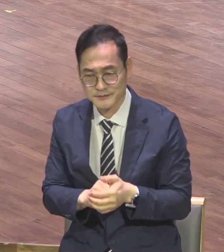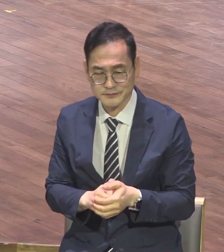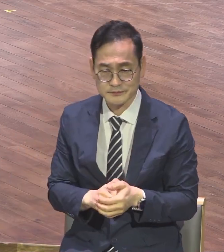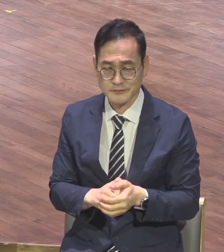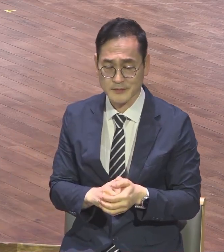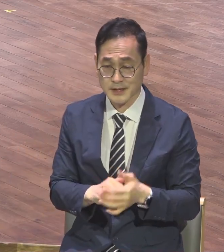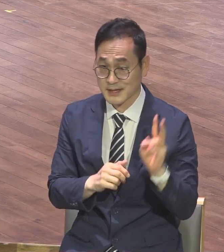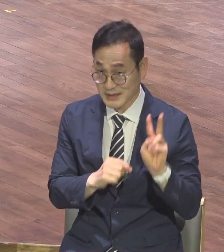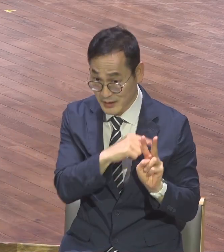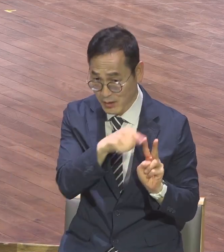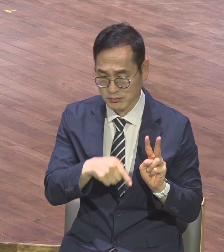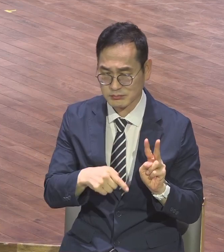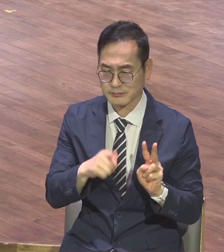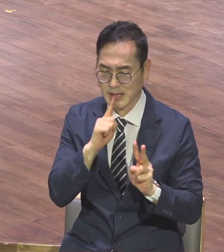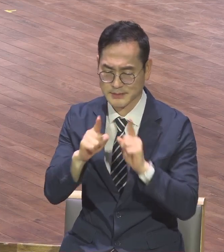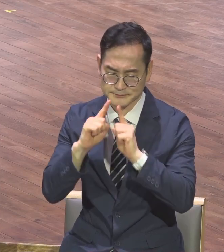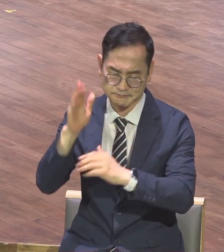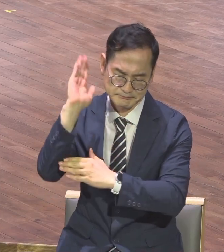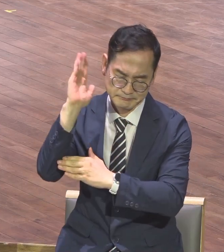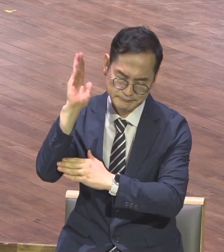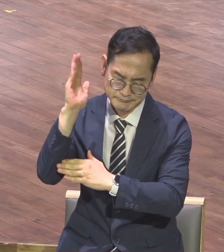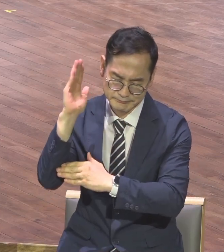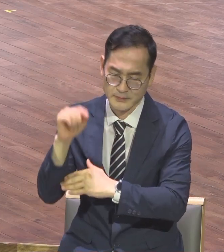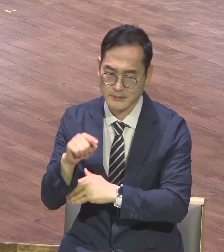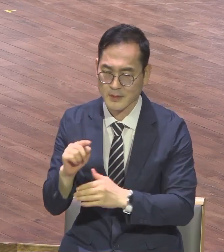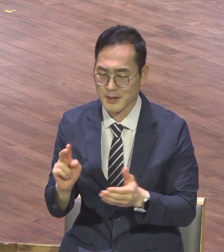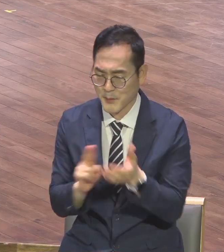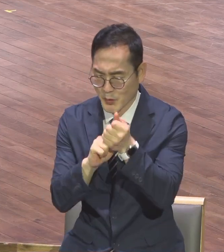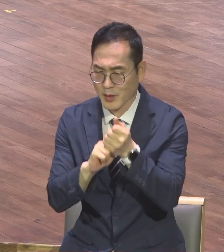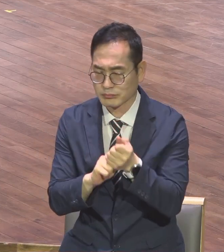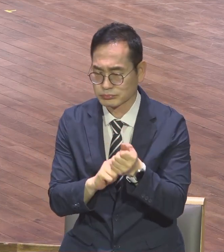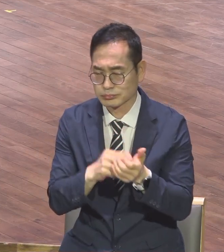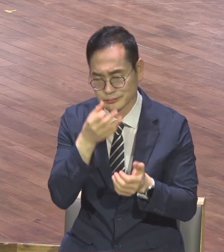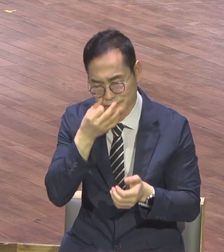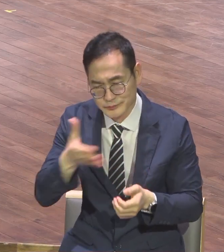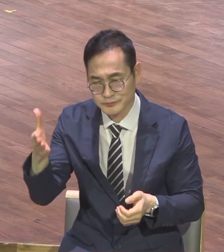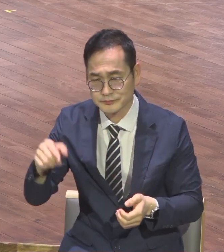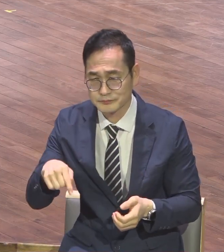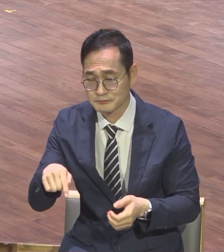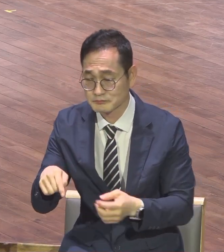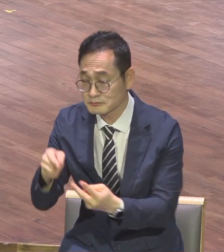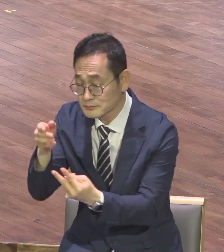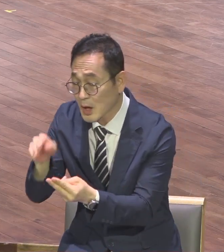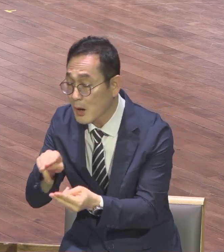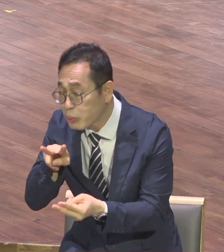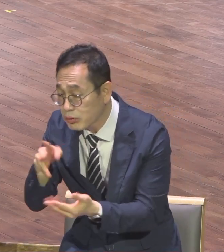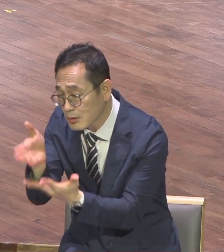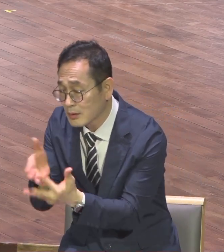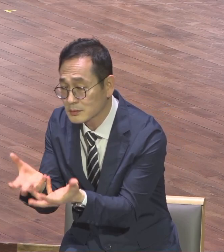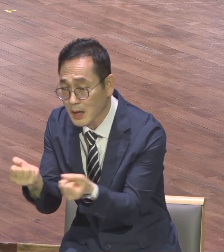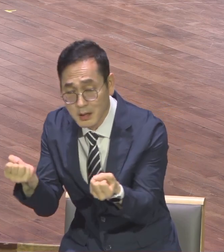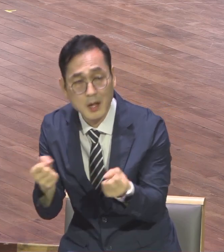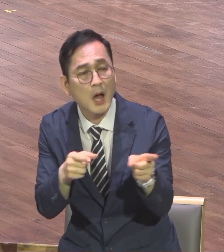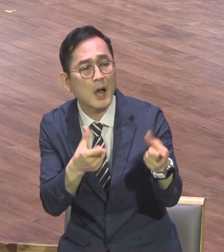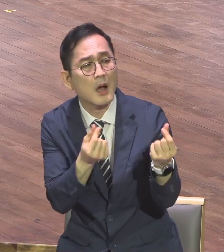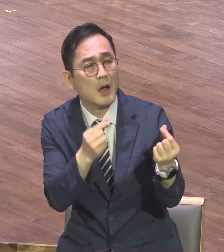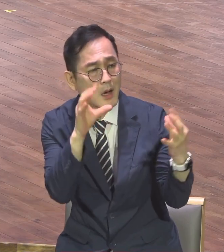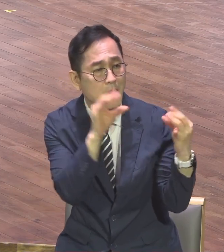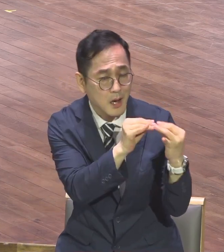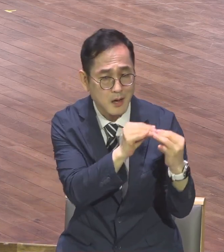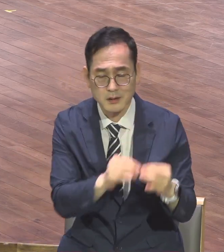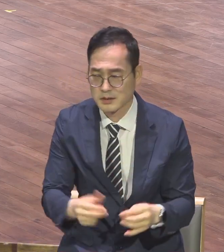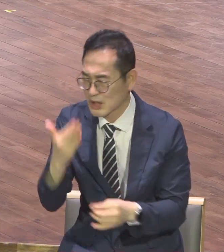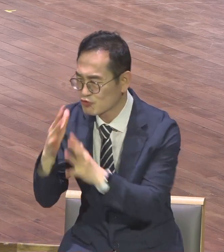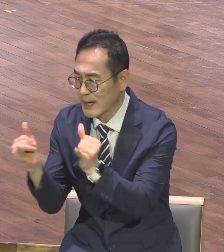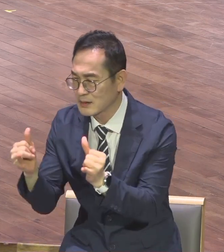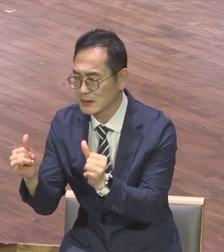표적과 기사를 행하게 하여 주사 자기 은혜의 말씀을 증언하시니 그 시내의 무리가 나뉘어 유대인을 따르는 자도 있고 두 사도를